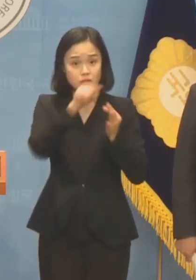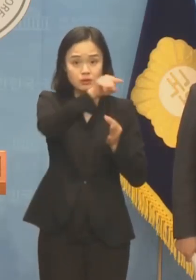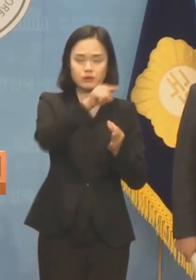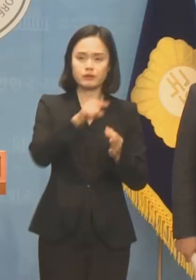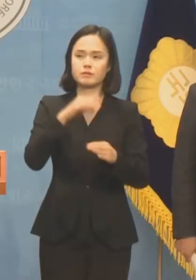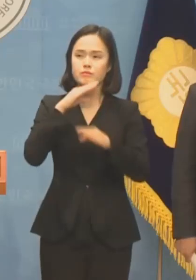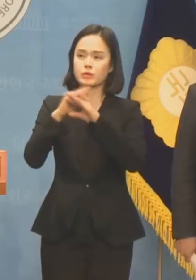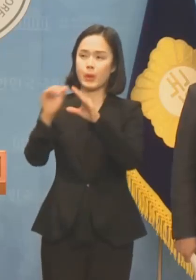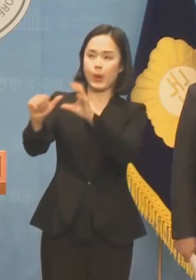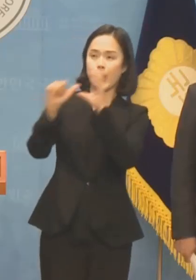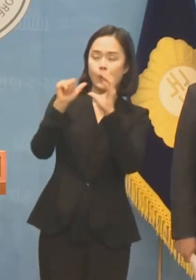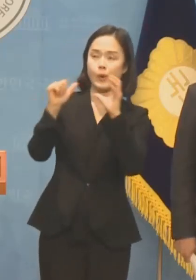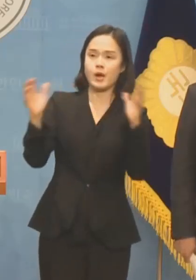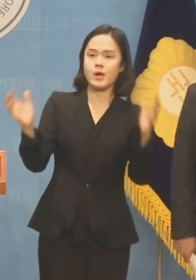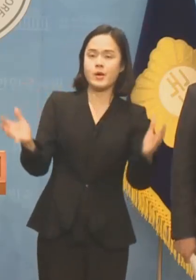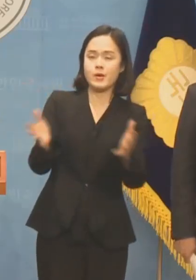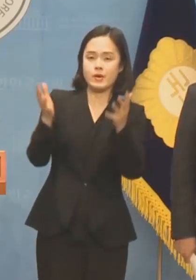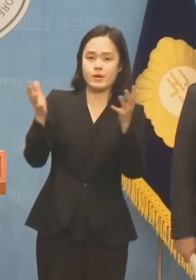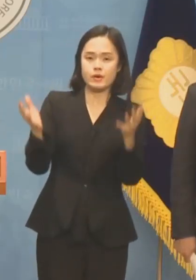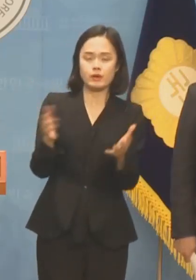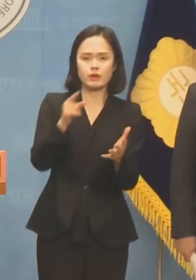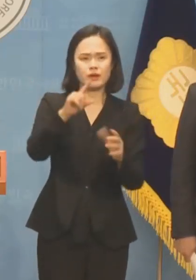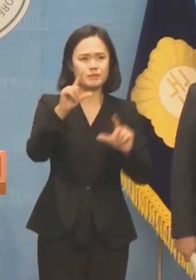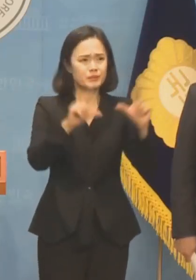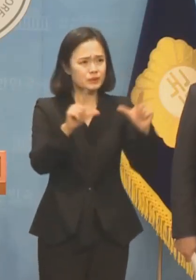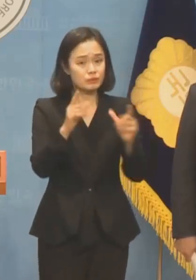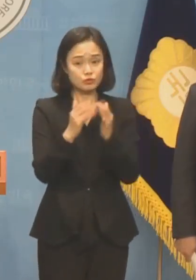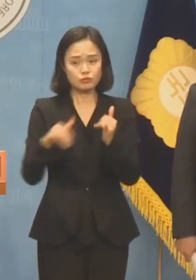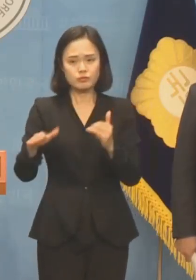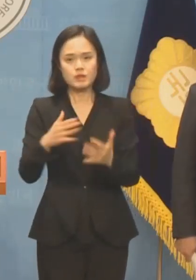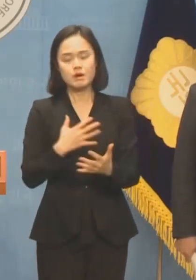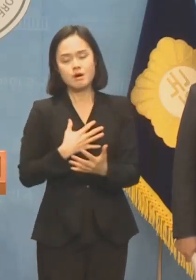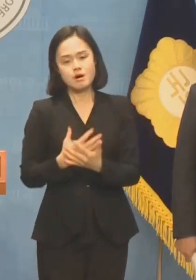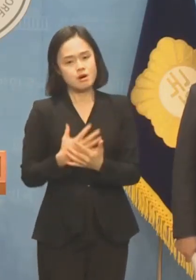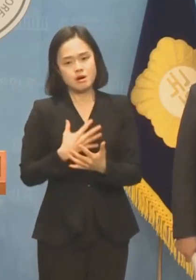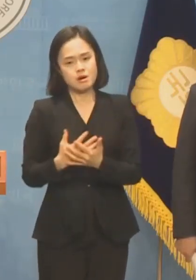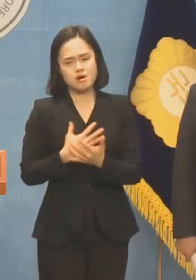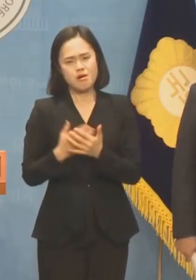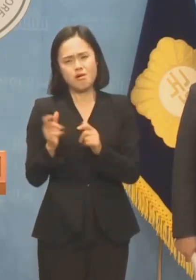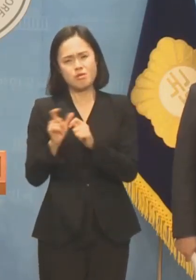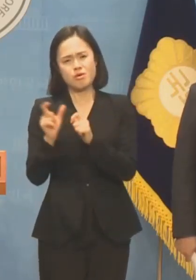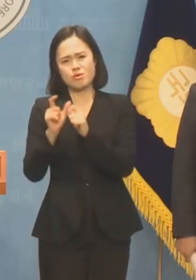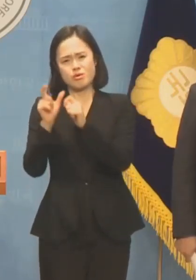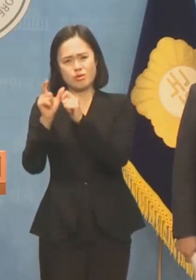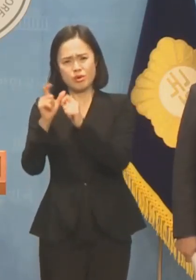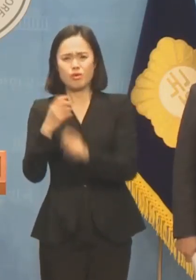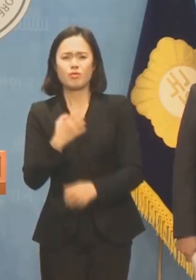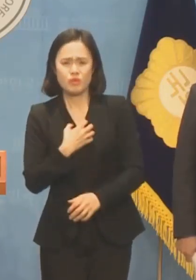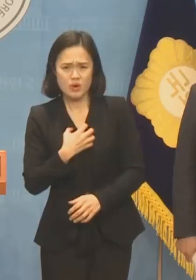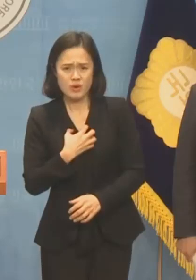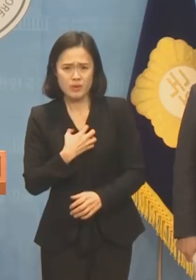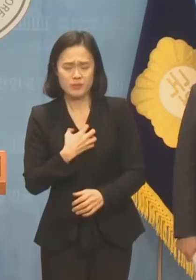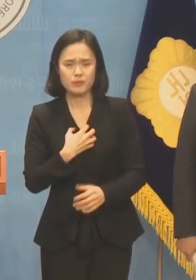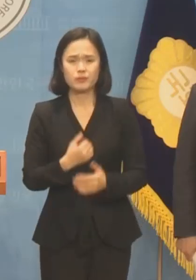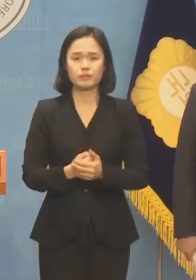우리 국민들의 불만만 가중시킬 뿐더러 국가적 안보 위기 상황만 초래할